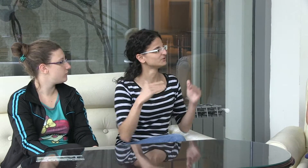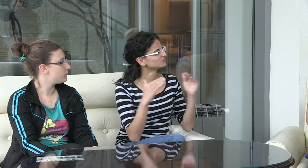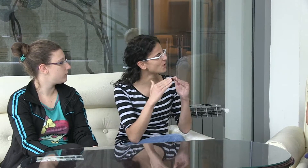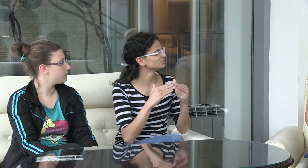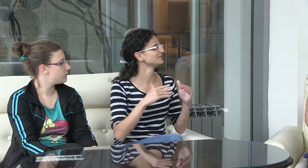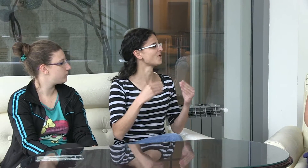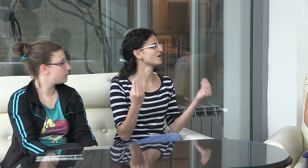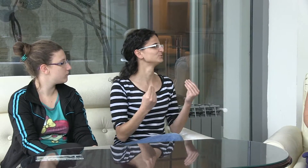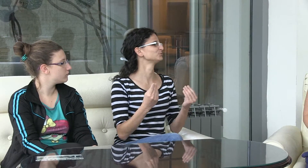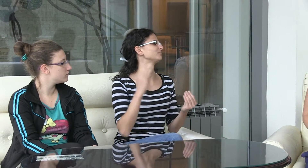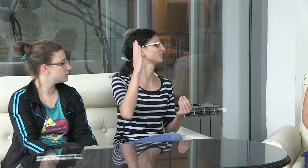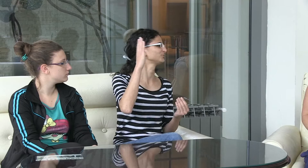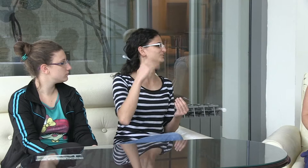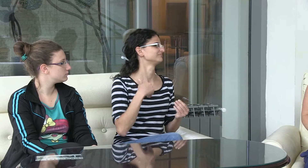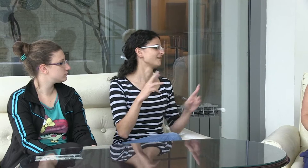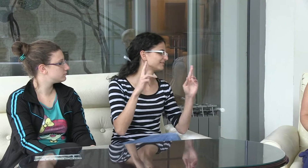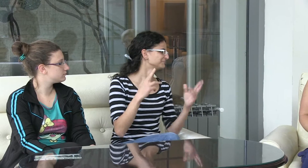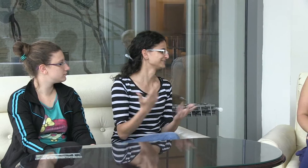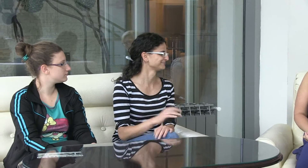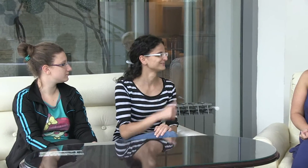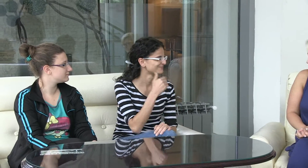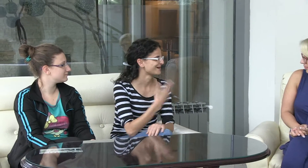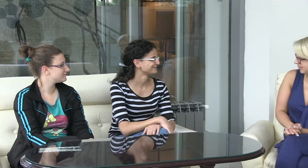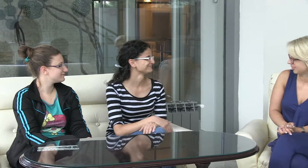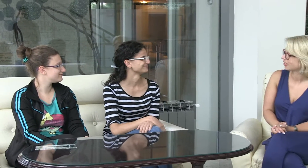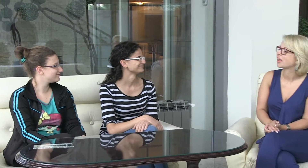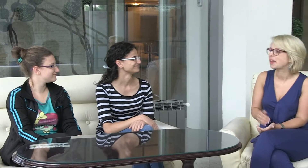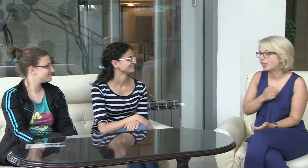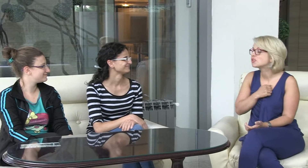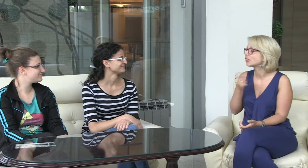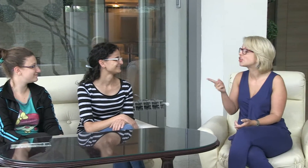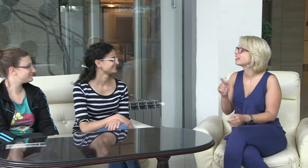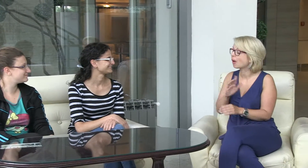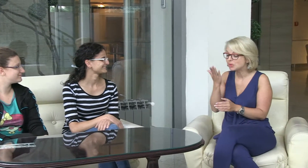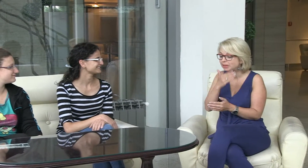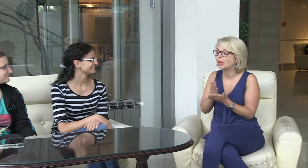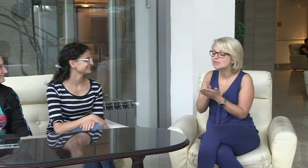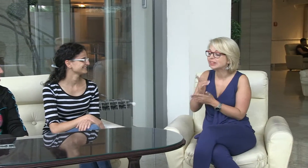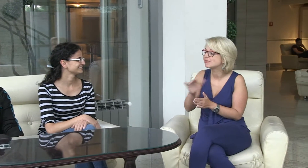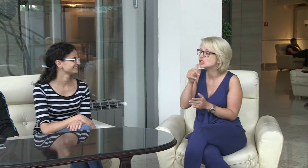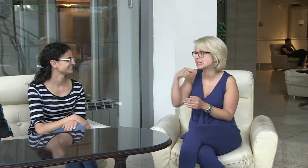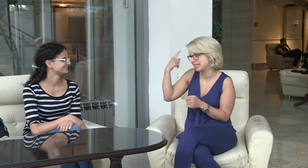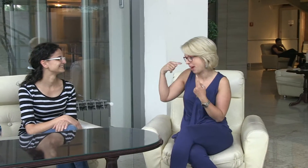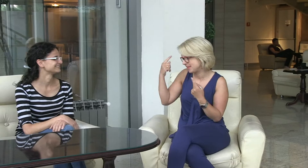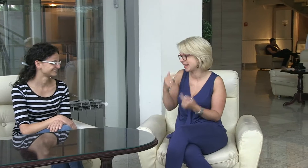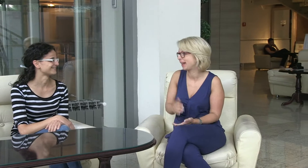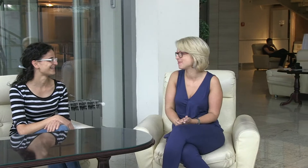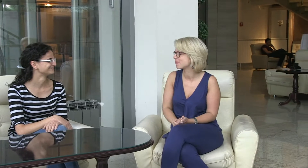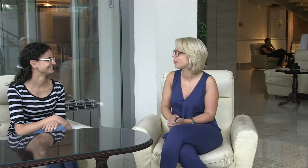budemo složni, da lepo sarađujemo i da u budućnosti imamo više uspeha. Hvala vam. Takođe vam i ja